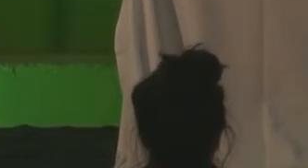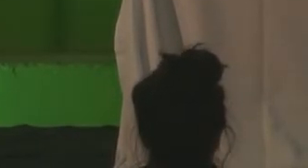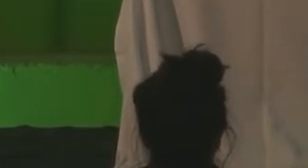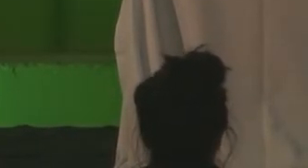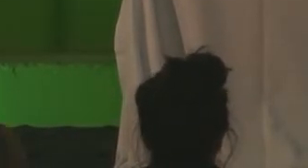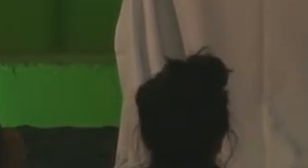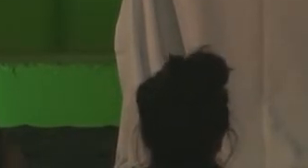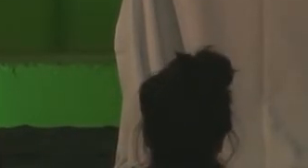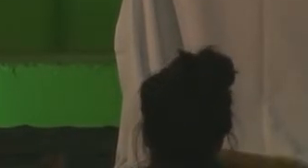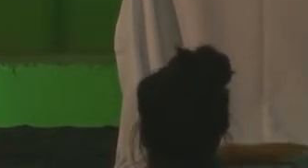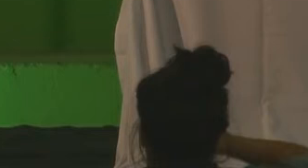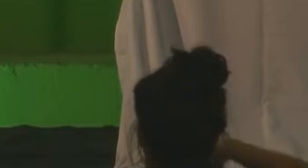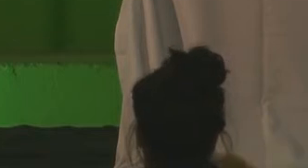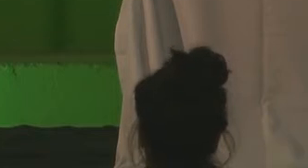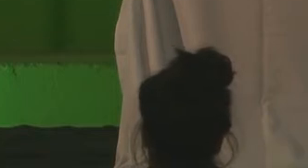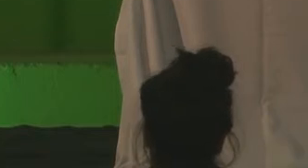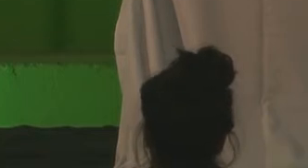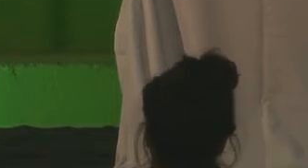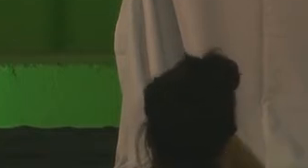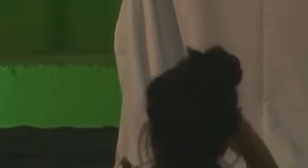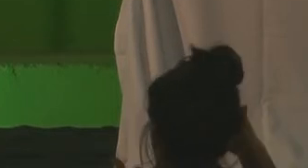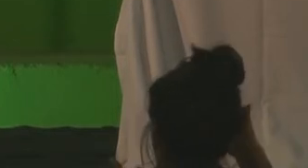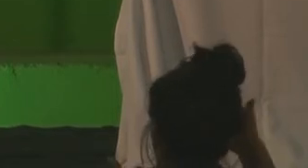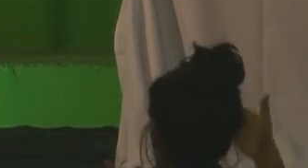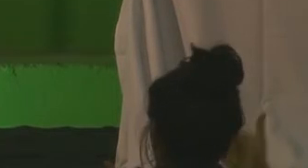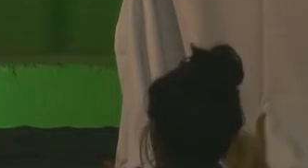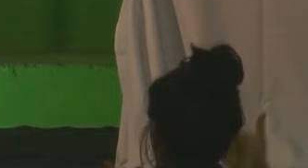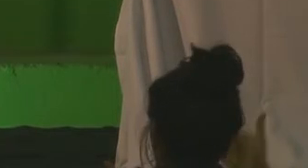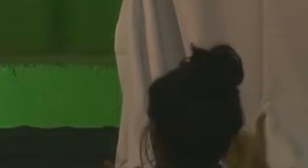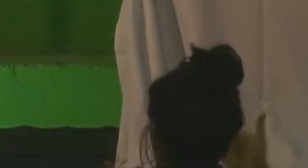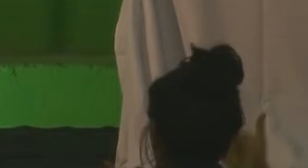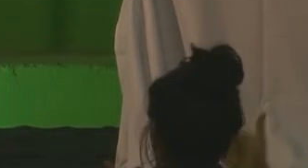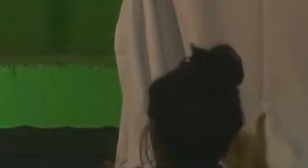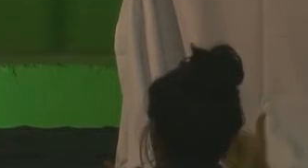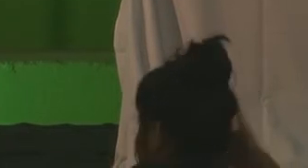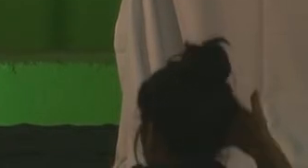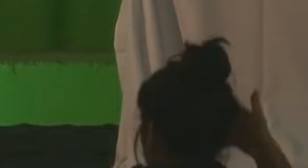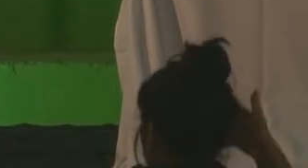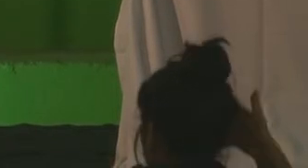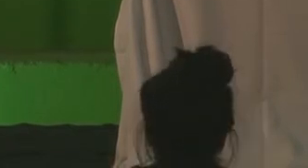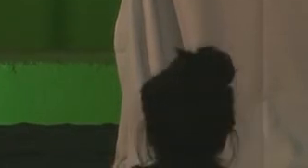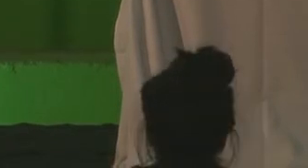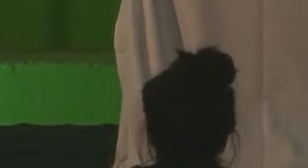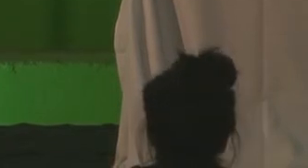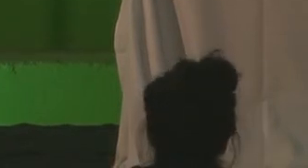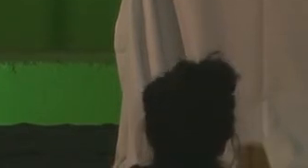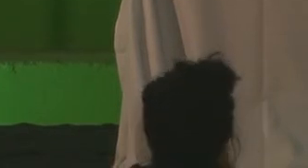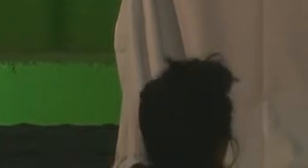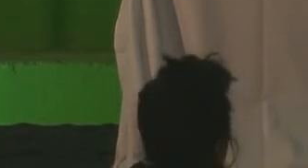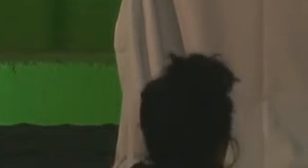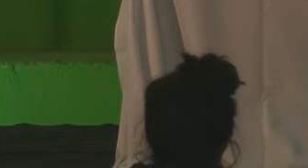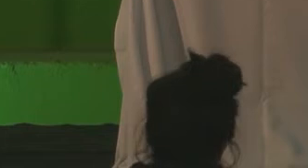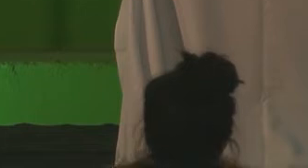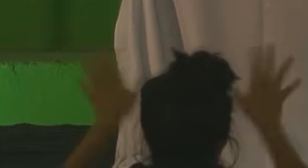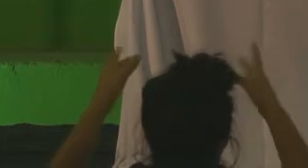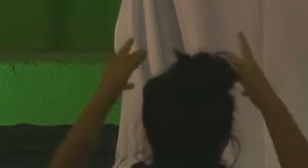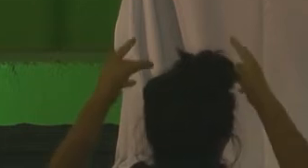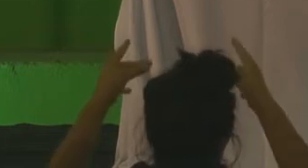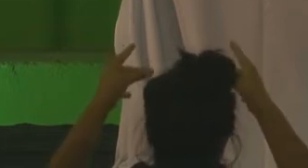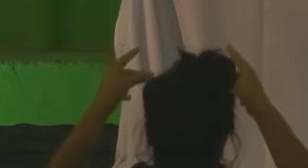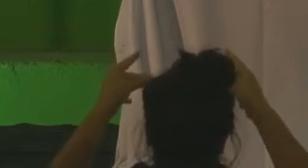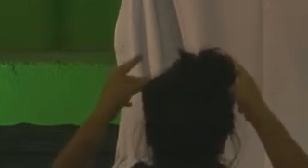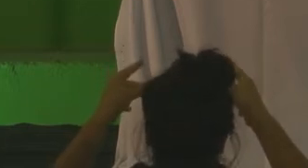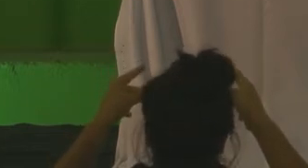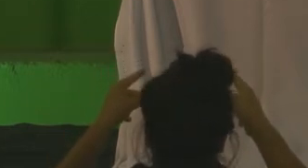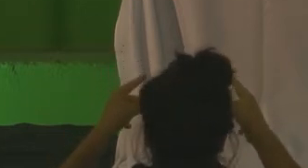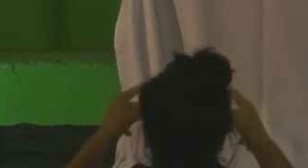Nós aqui agradecemos, Ariadne, a sua fala, ela foi muito esclarecedora em relação ao que a gente tem